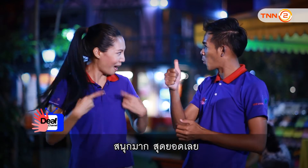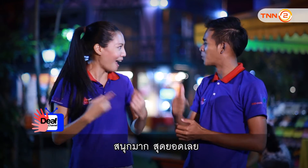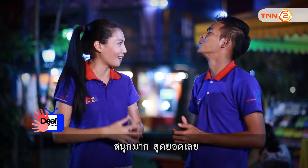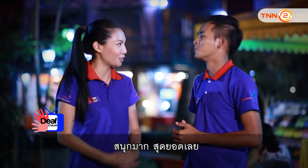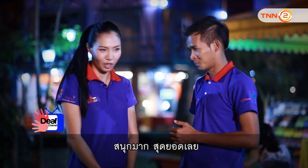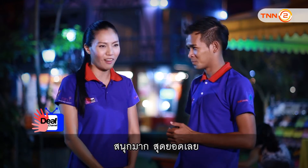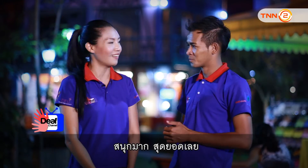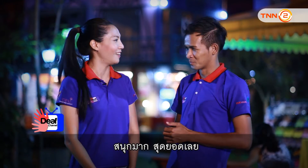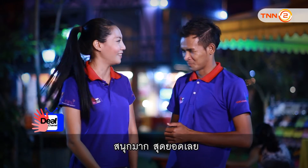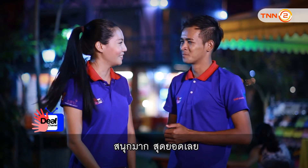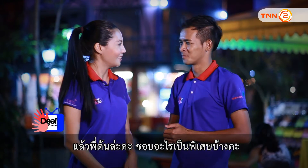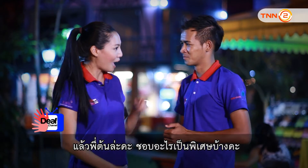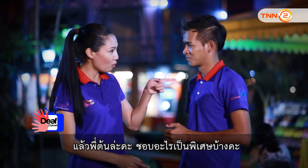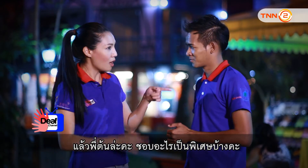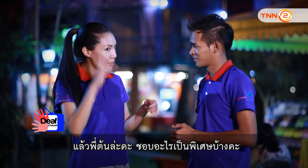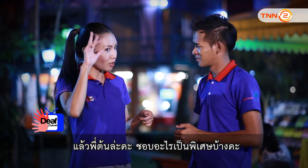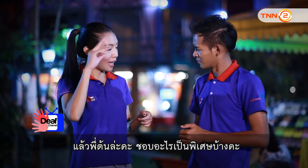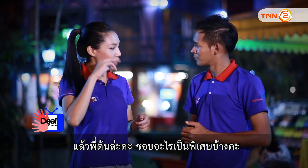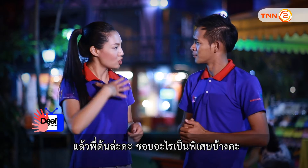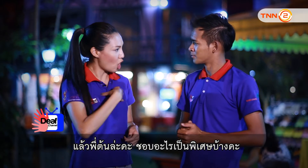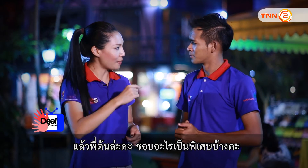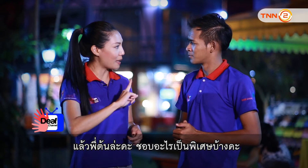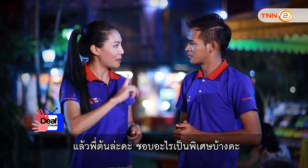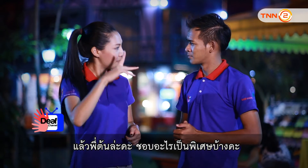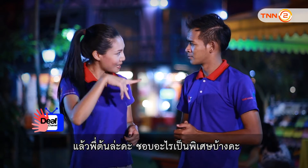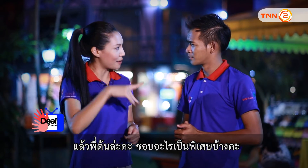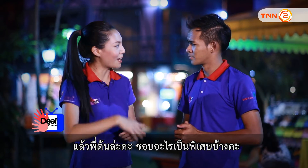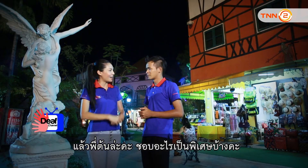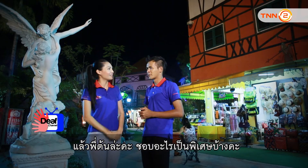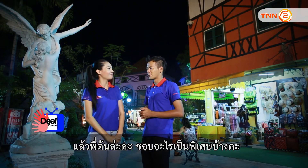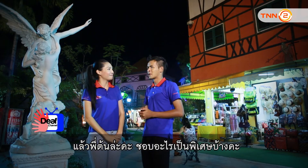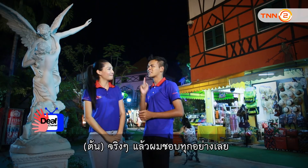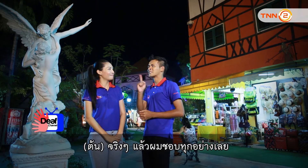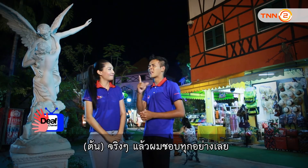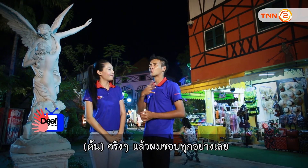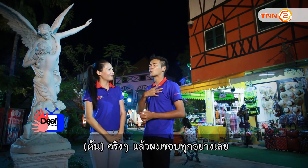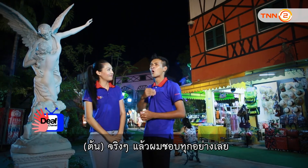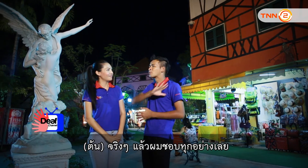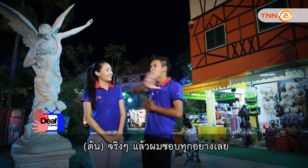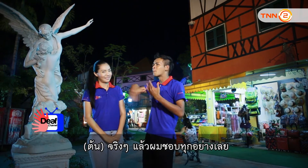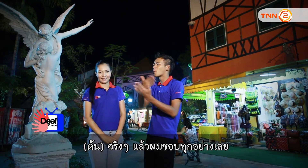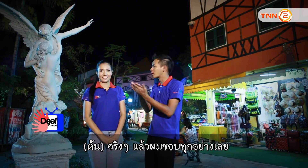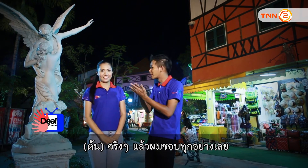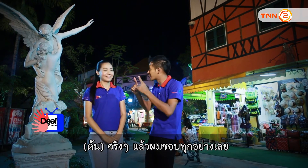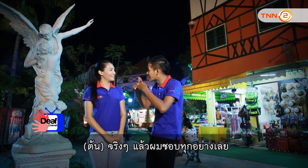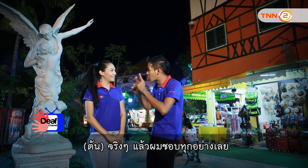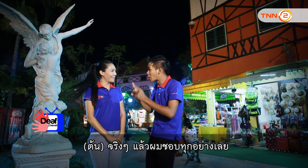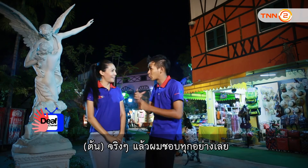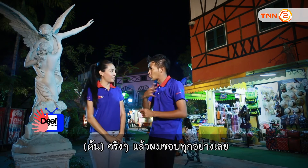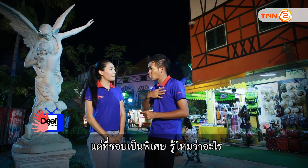ากสุดยอดเลยแล้วพี่ต้นล่ะคะชอบอะไรเป็นพิเศษบ้างคะ จริงๆผมชอบทุกอย่างเลยแต่ที่ชอบเป็น